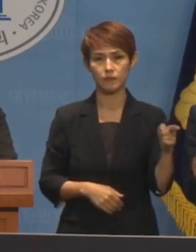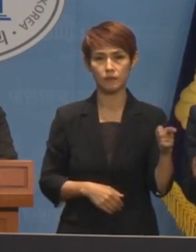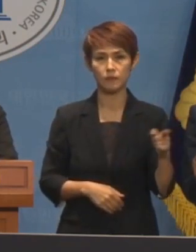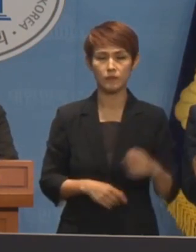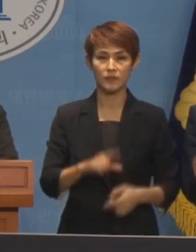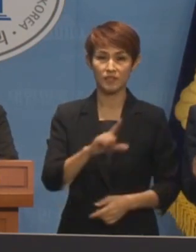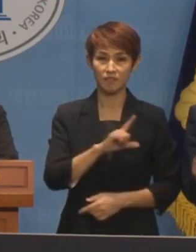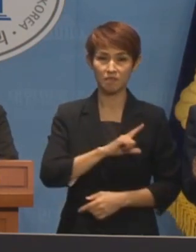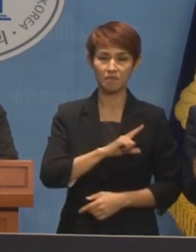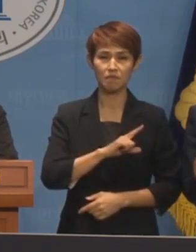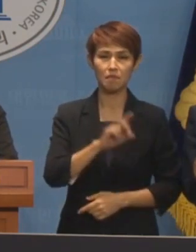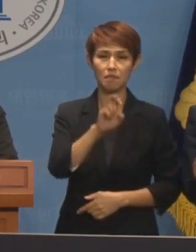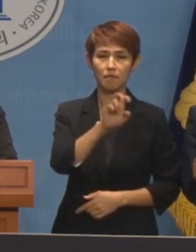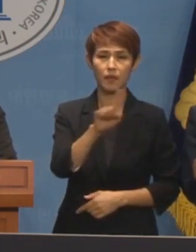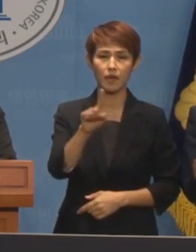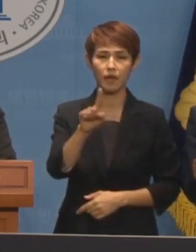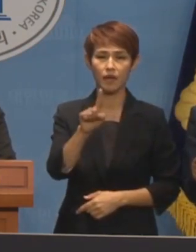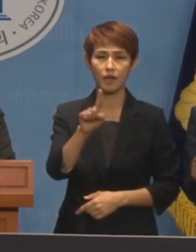세례명